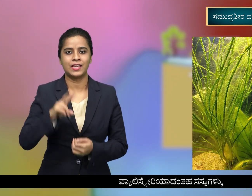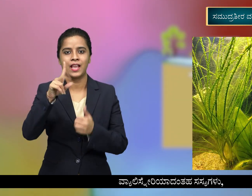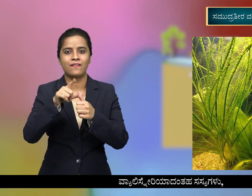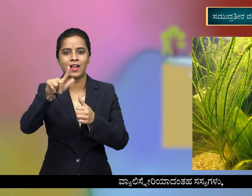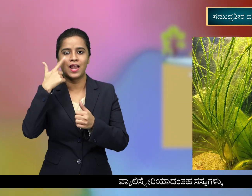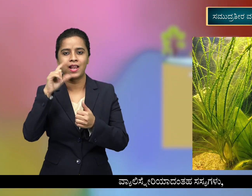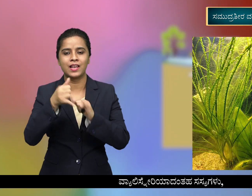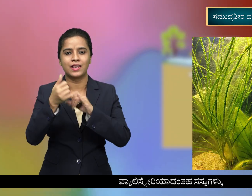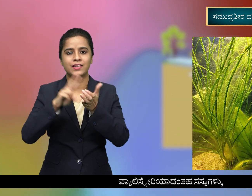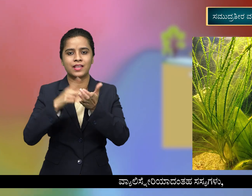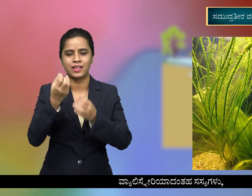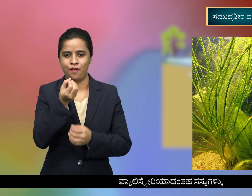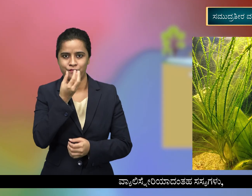ವ್ಯಾಲಿಸ್ನರಿಯಾದಂತಹ ಸಸ್ಯಗಳು.